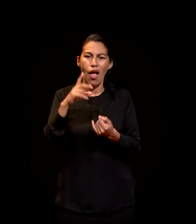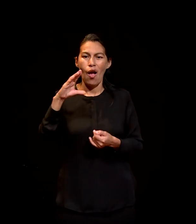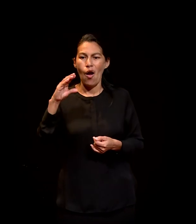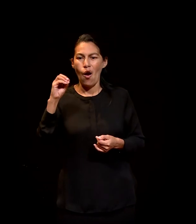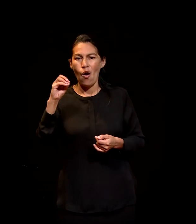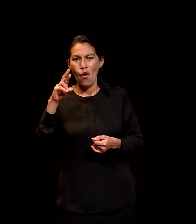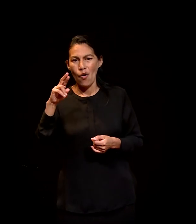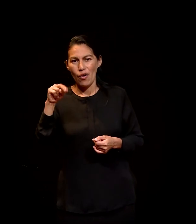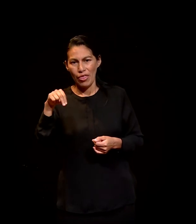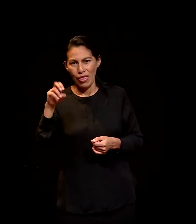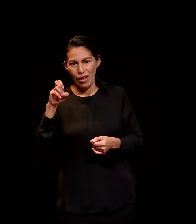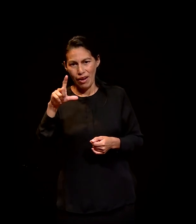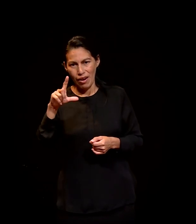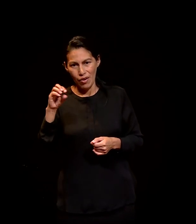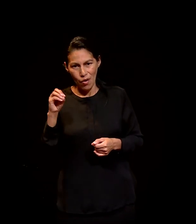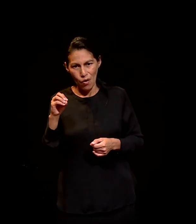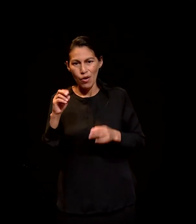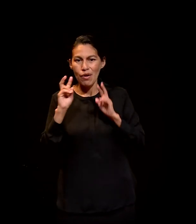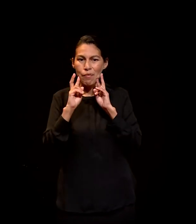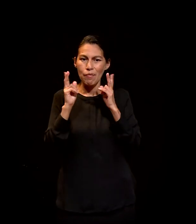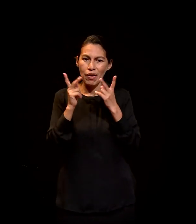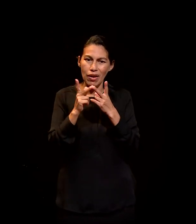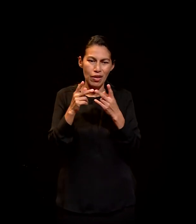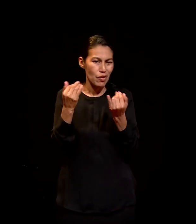dios queridos